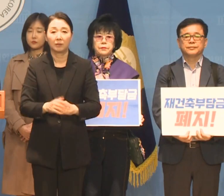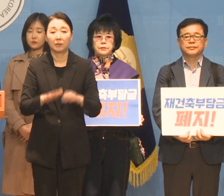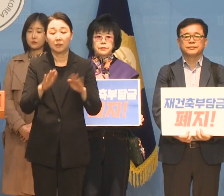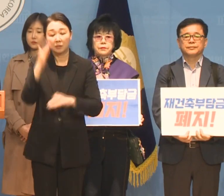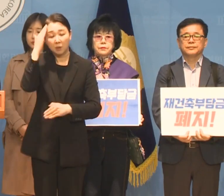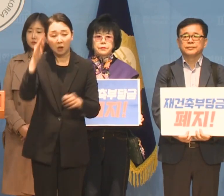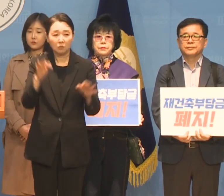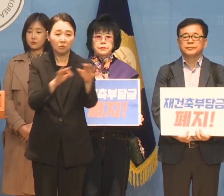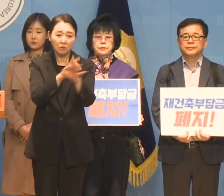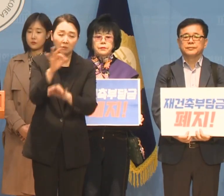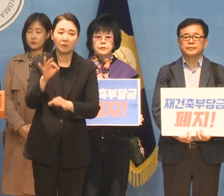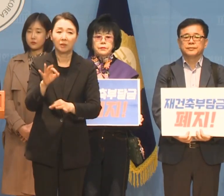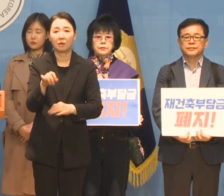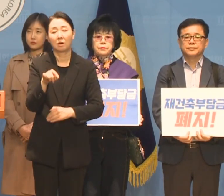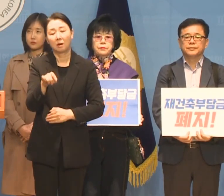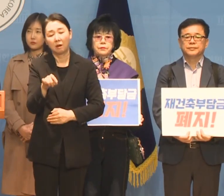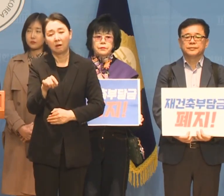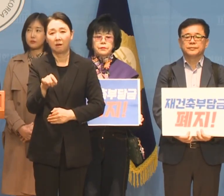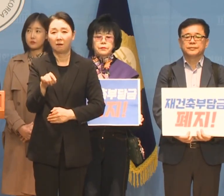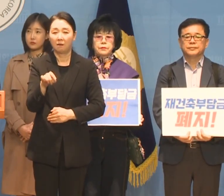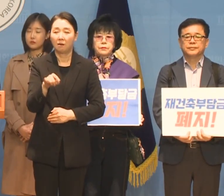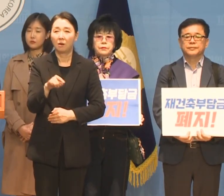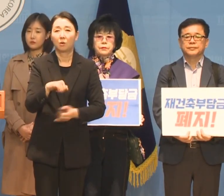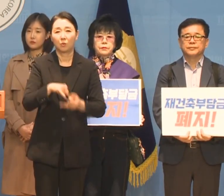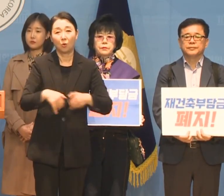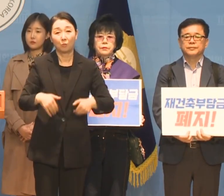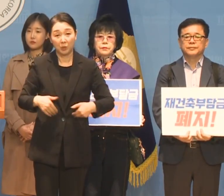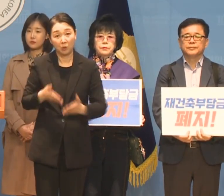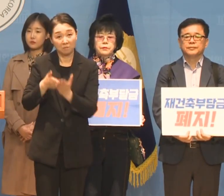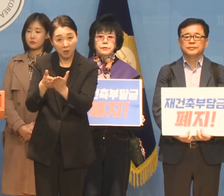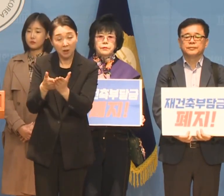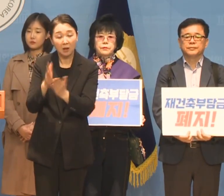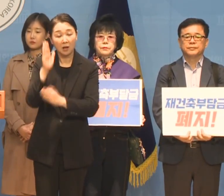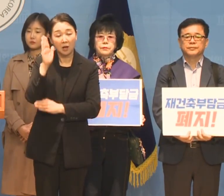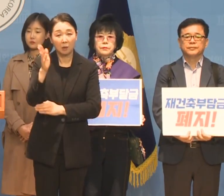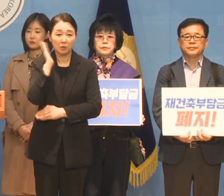한국 경제에 기묘한 그런 제한 사항이기 때문에 앞으로 대선